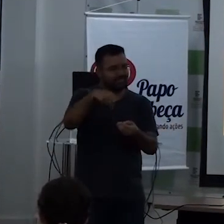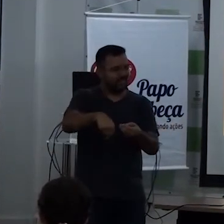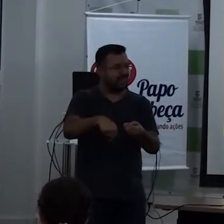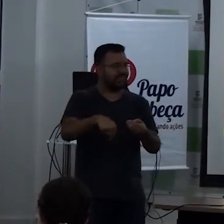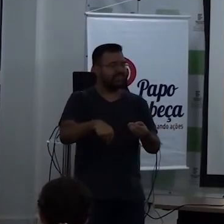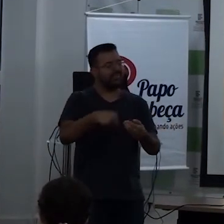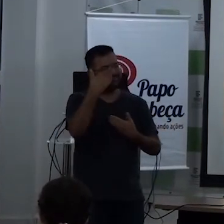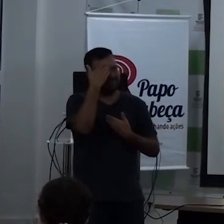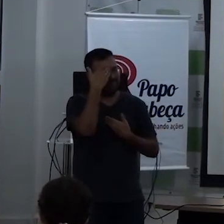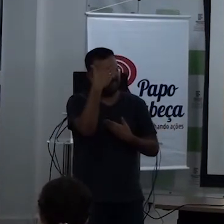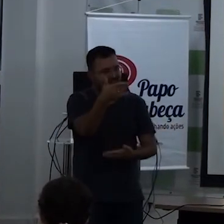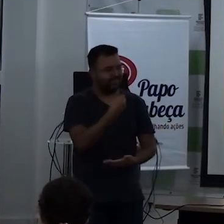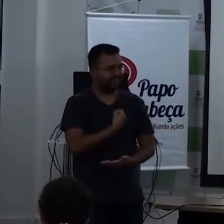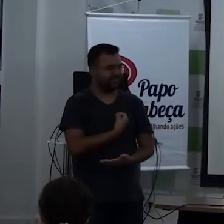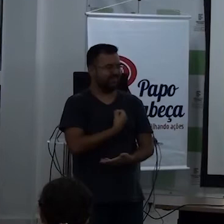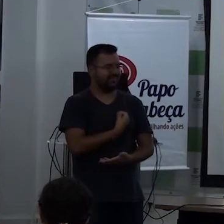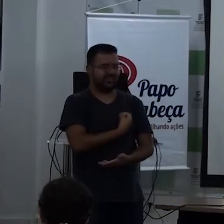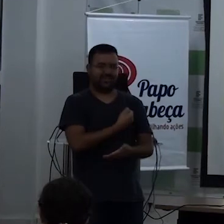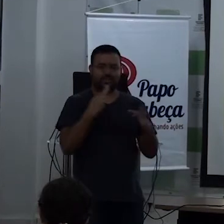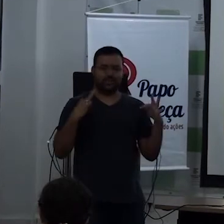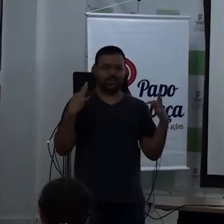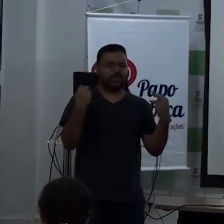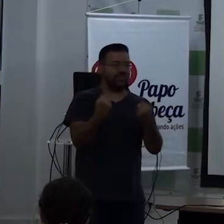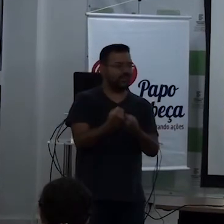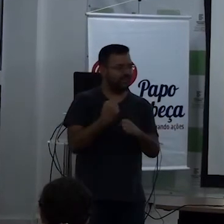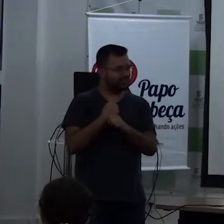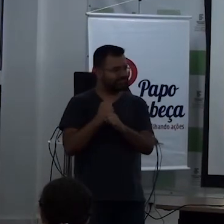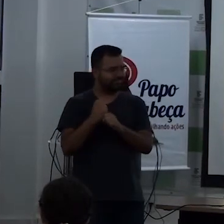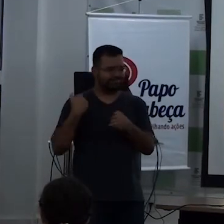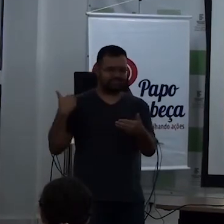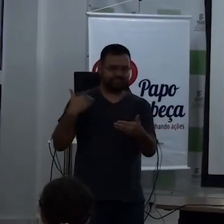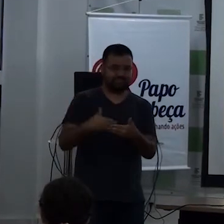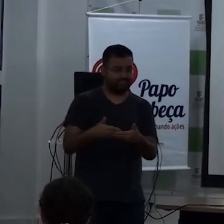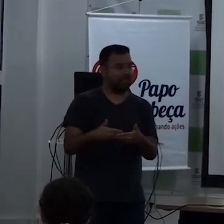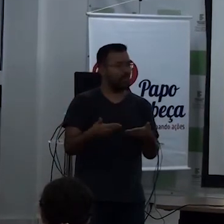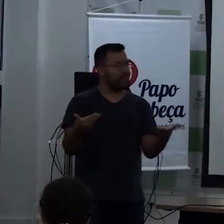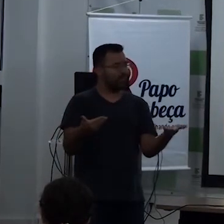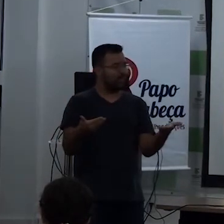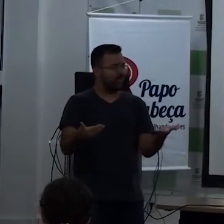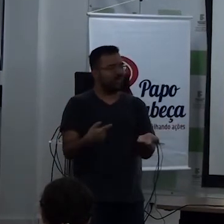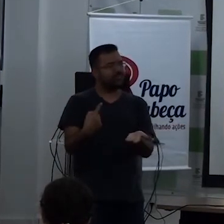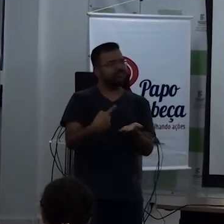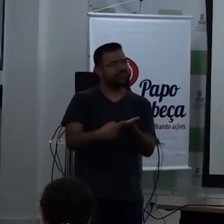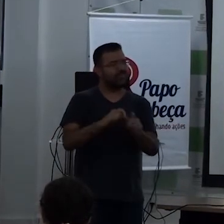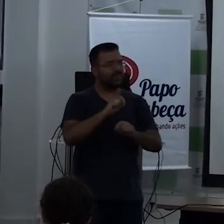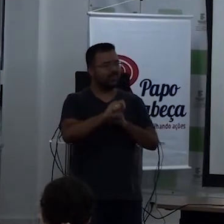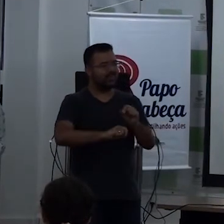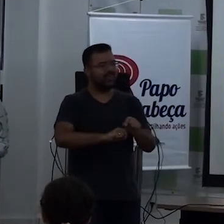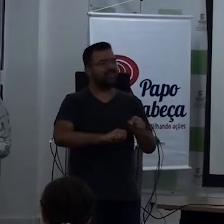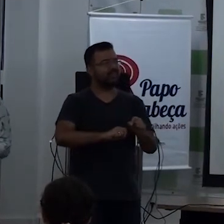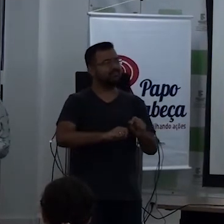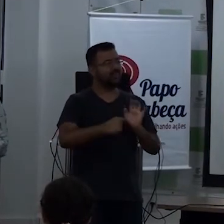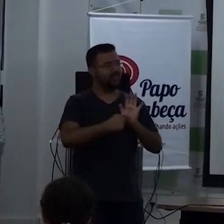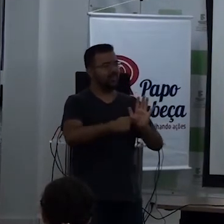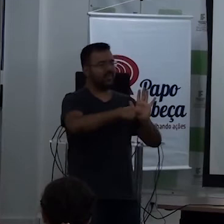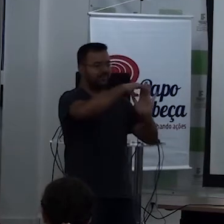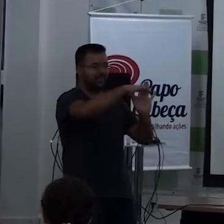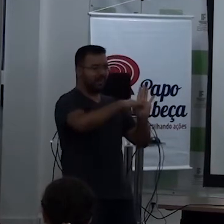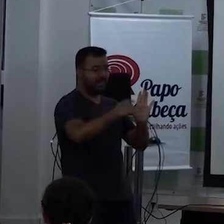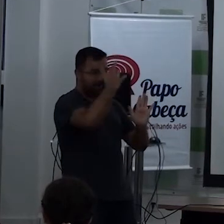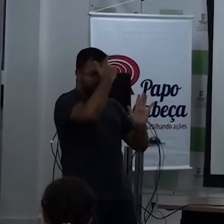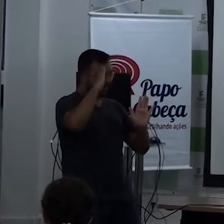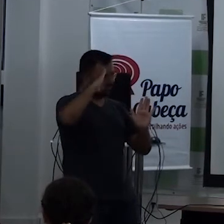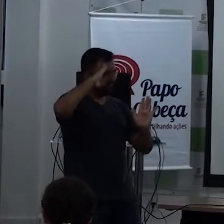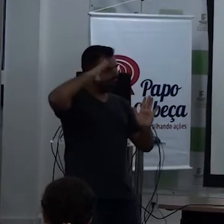gente agradece pela participação de todos durante o ano e a gente fez questão de hoje a gente estar colocando em destaque aqueles